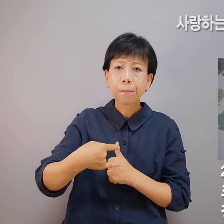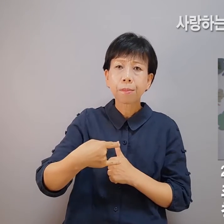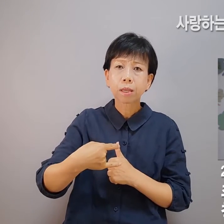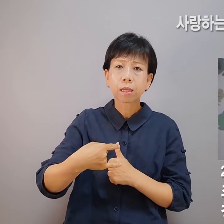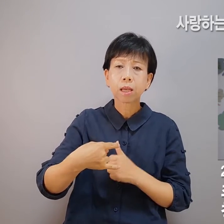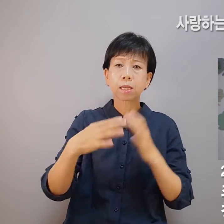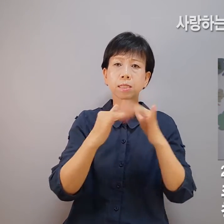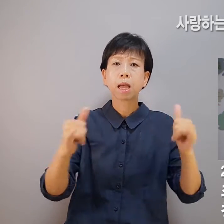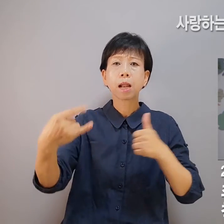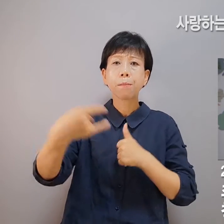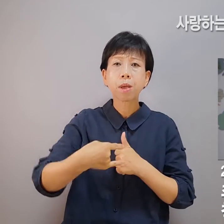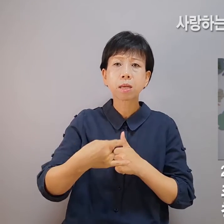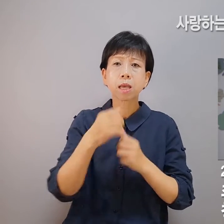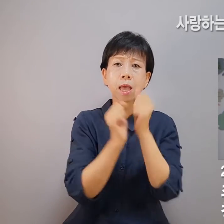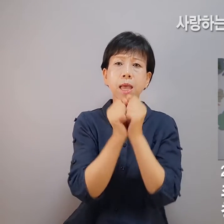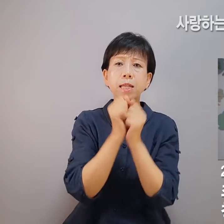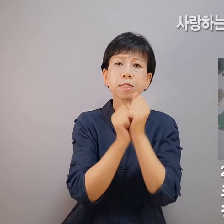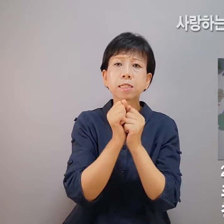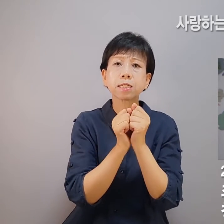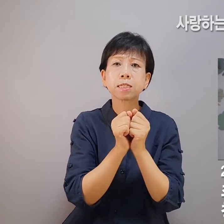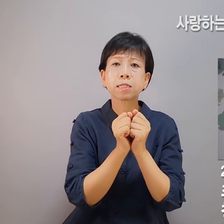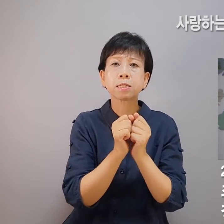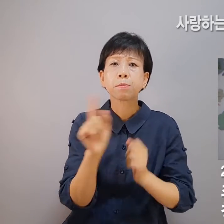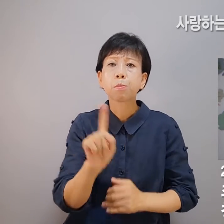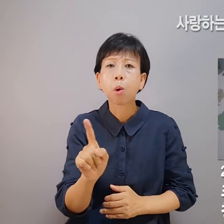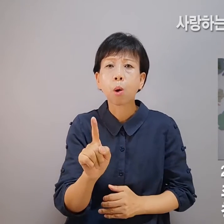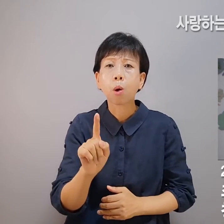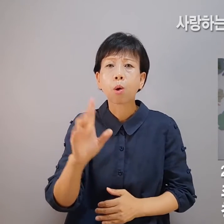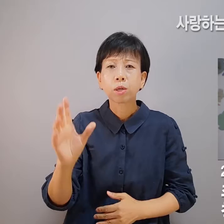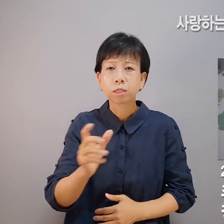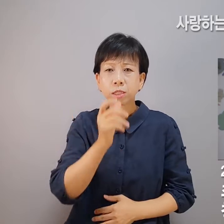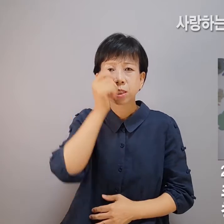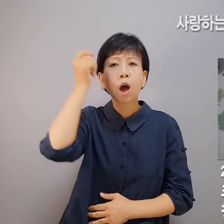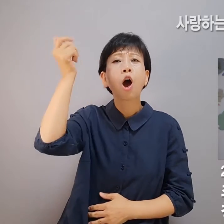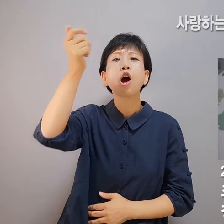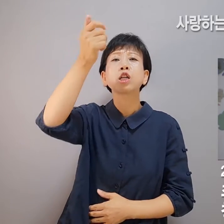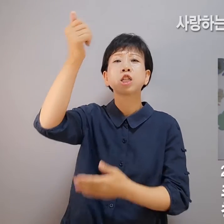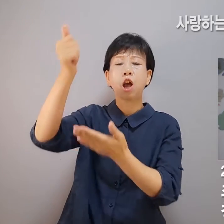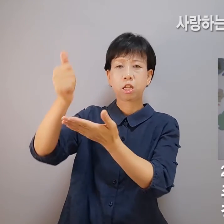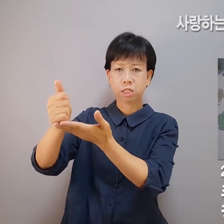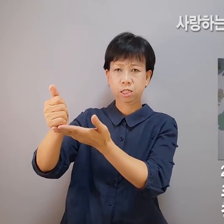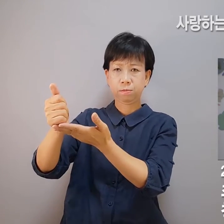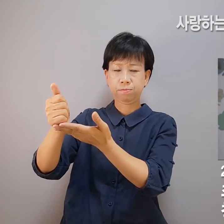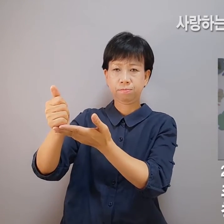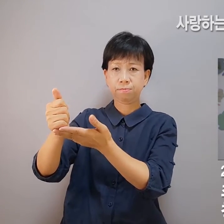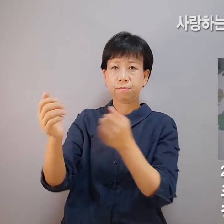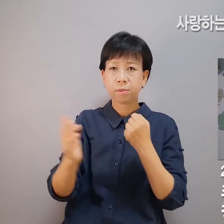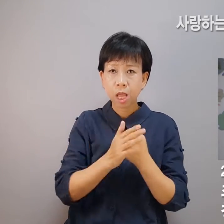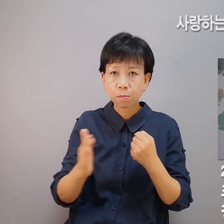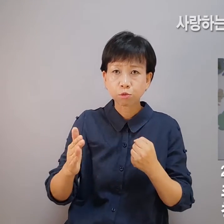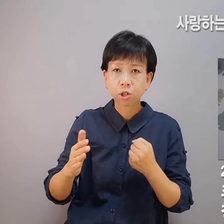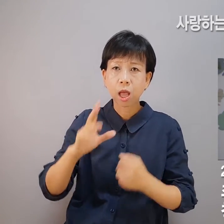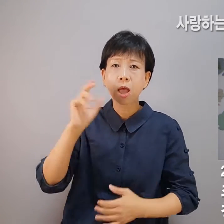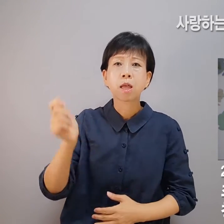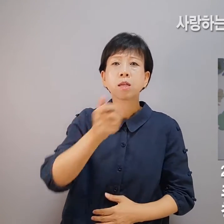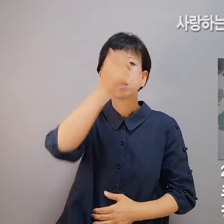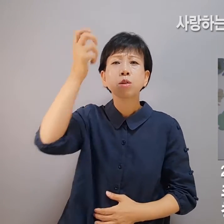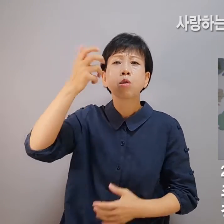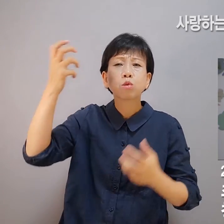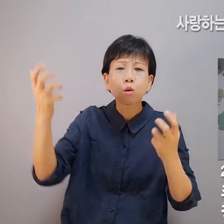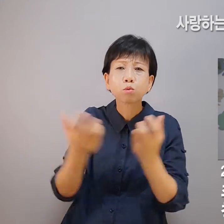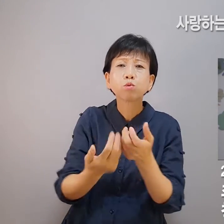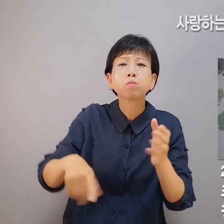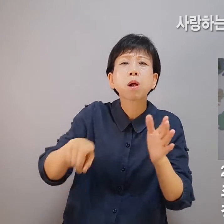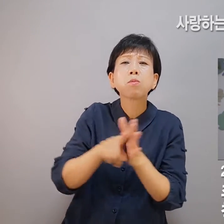믿습니다. 네, 우리가 항상 성령 충만을 위해서 기도해야 돼요. 하나님의 영이